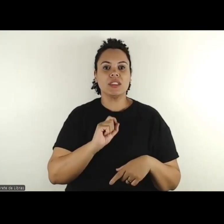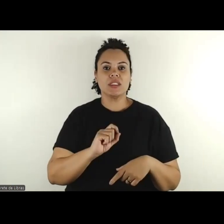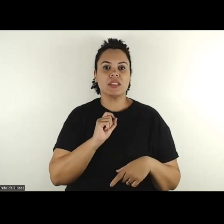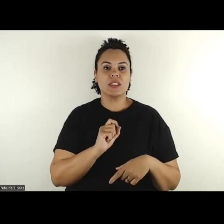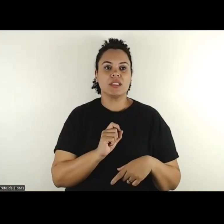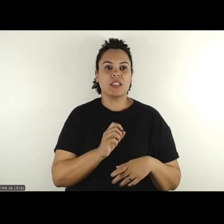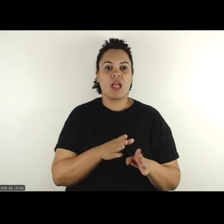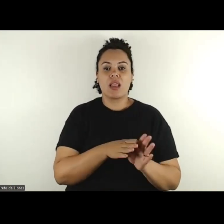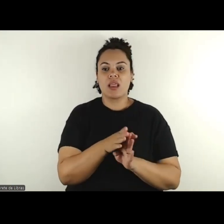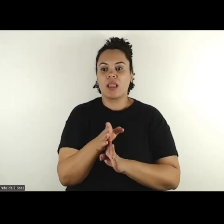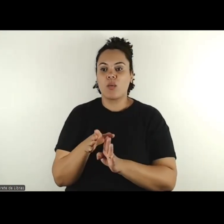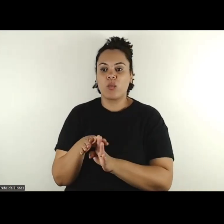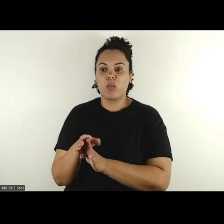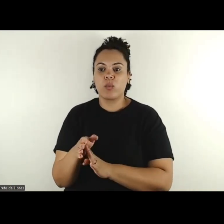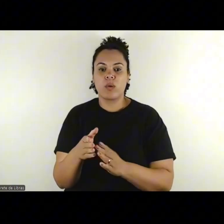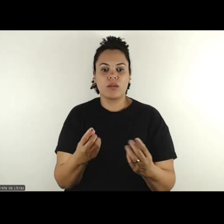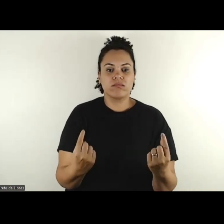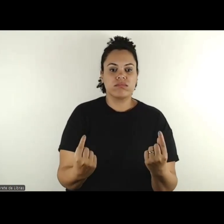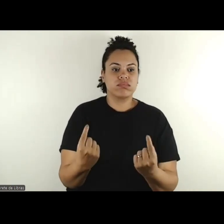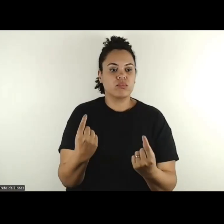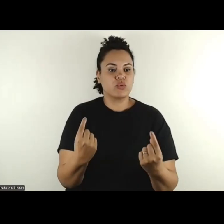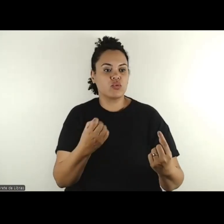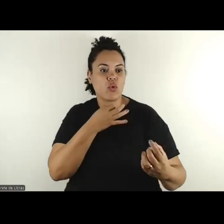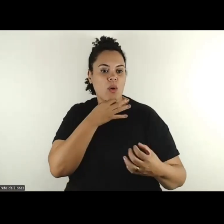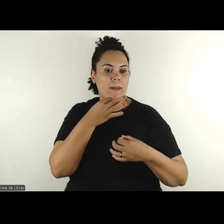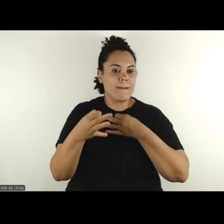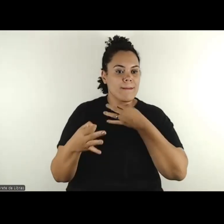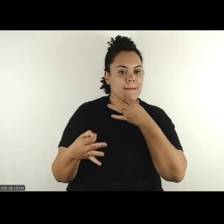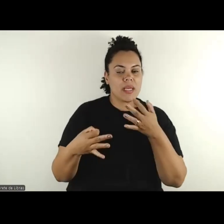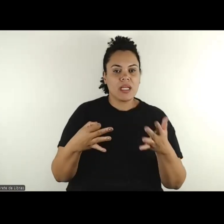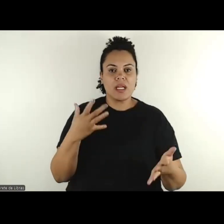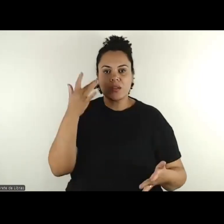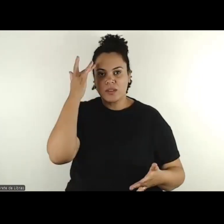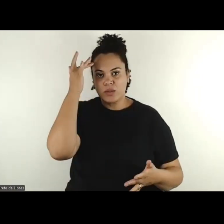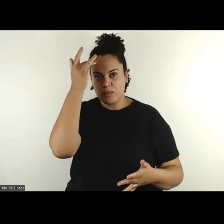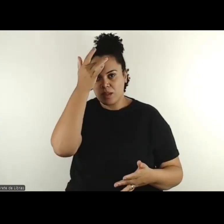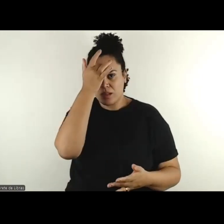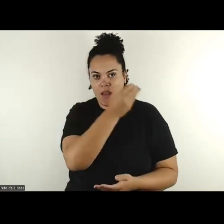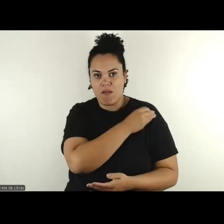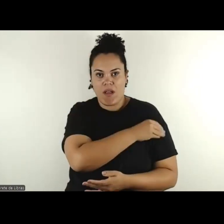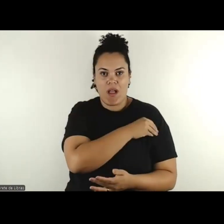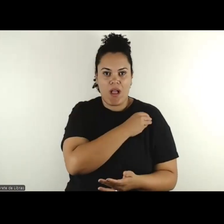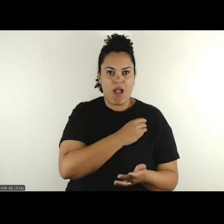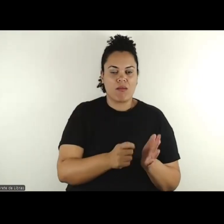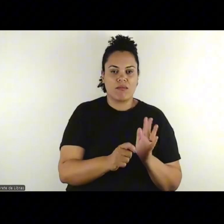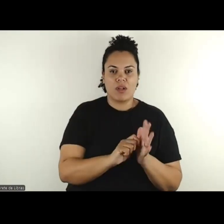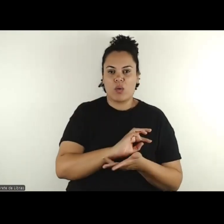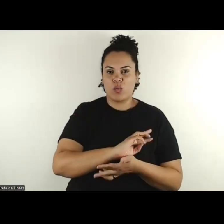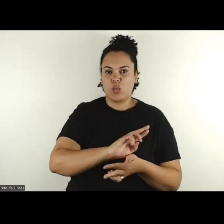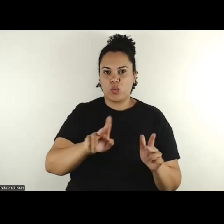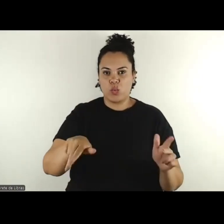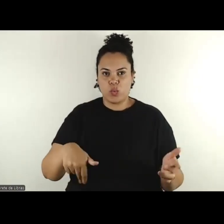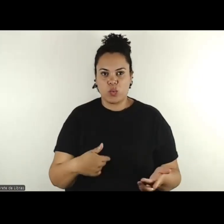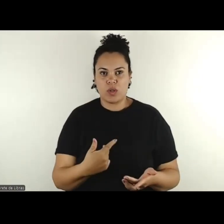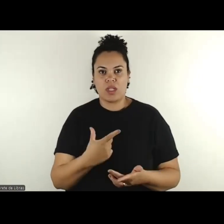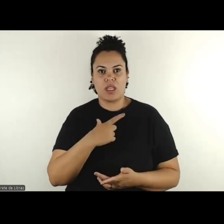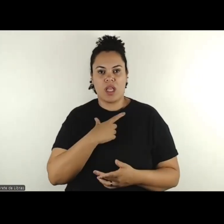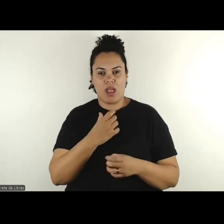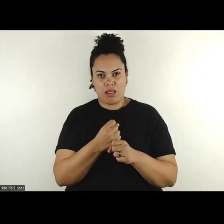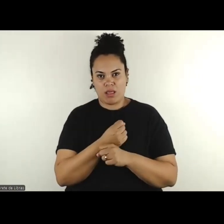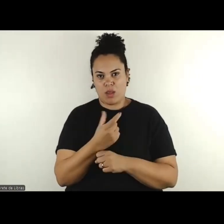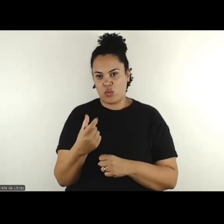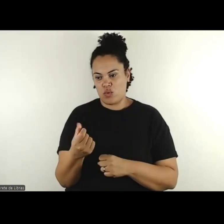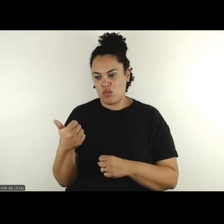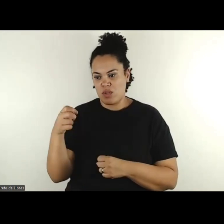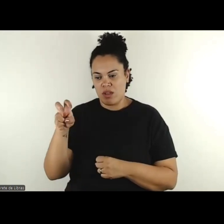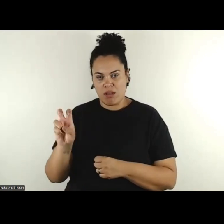orientação para a política de saúde mental, álcool e outras drogas. Então, assim, houve aí, né, de 2015,